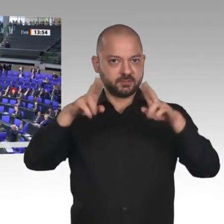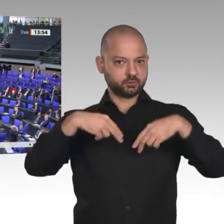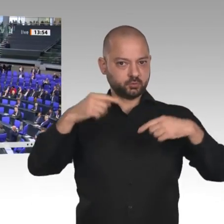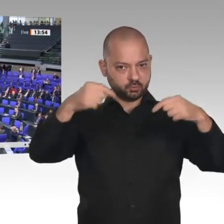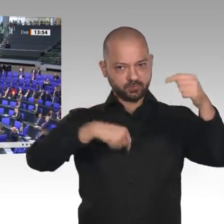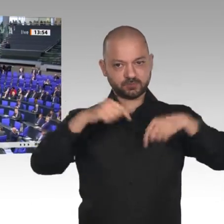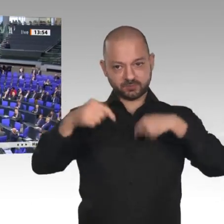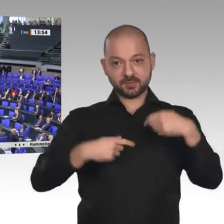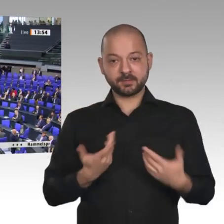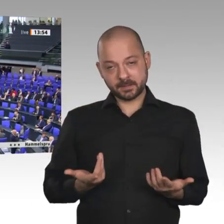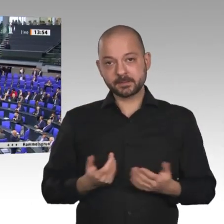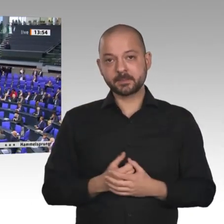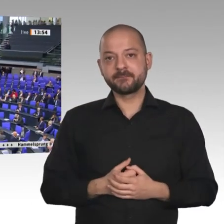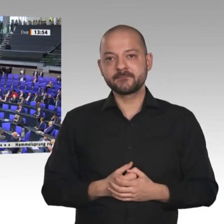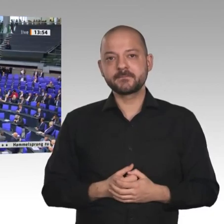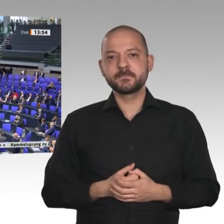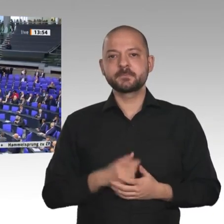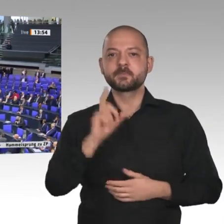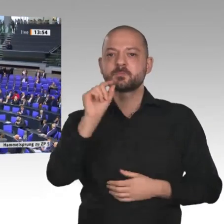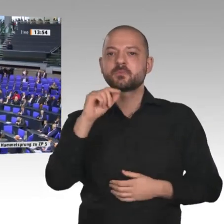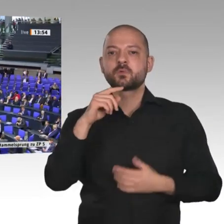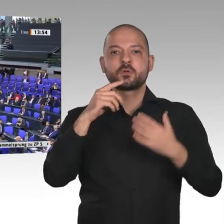das Abstimmungsergebnis fest